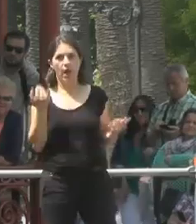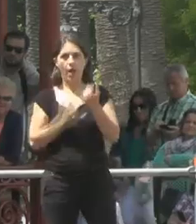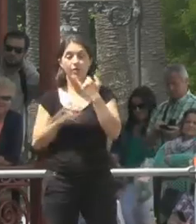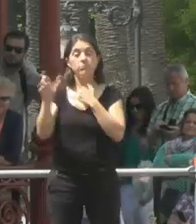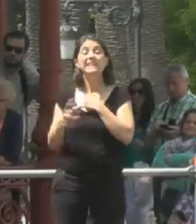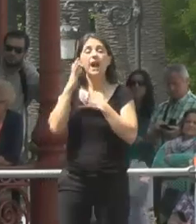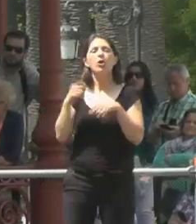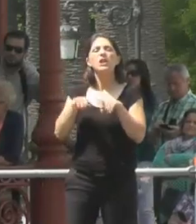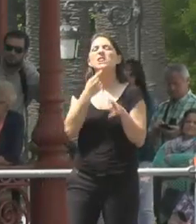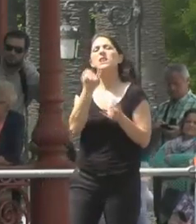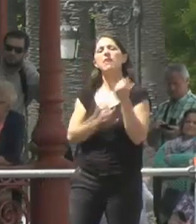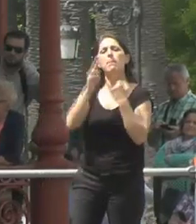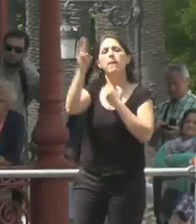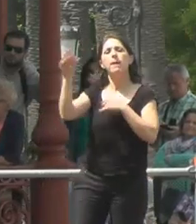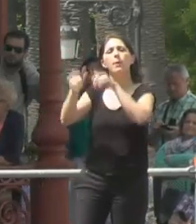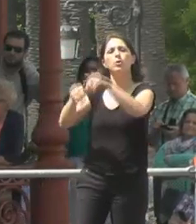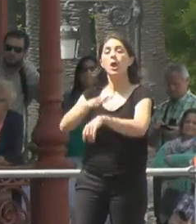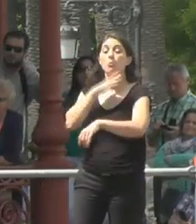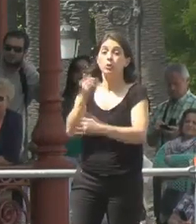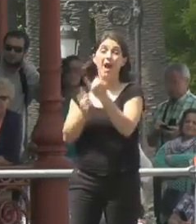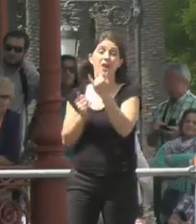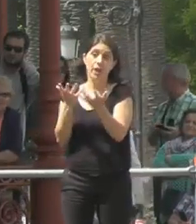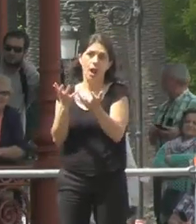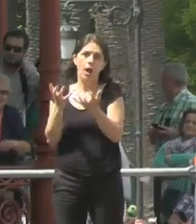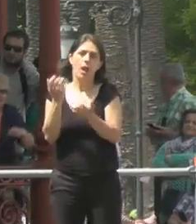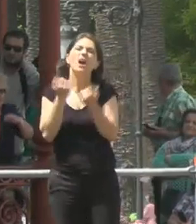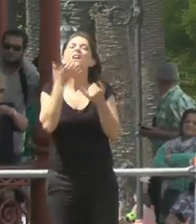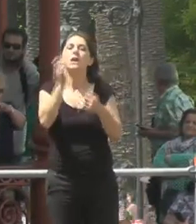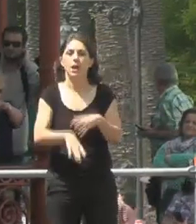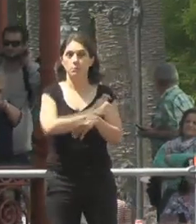ya ha dicho que hay que votar al Partido Popular porque si no ganan los malos.